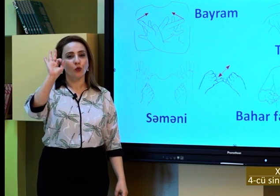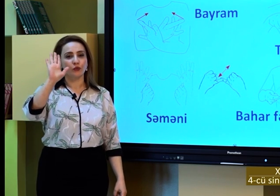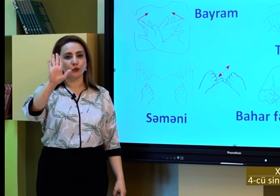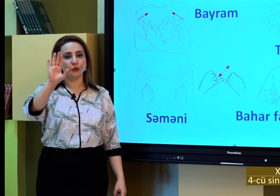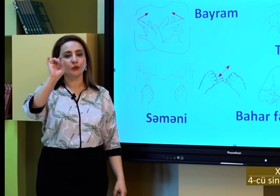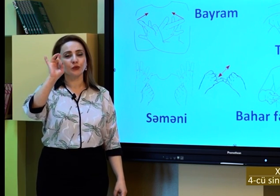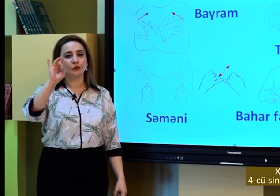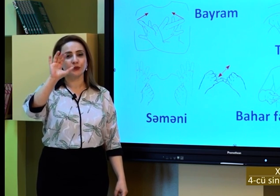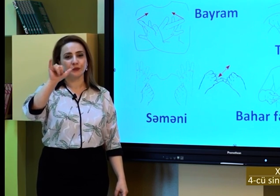Novruz